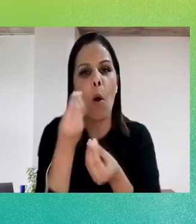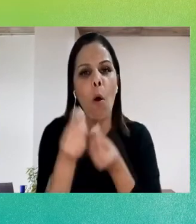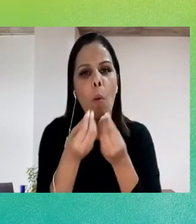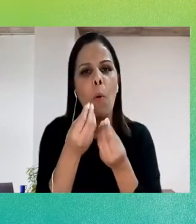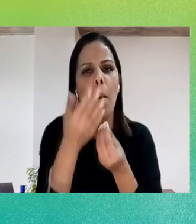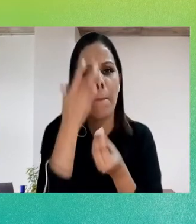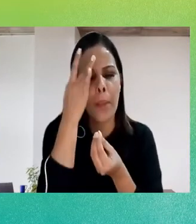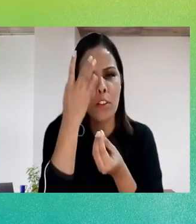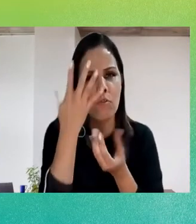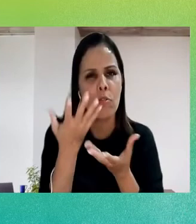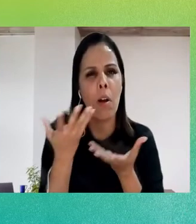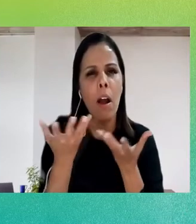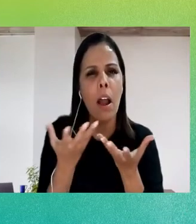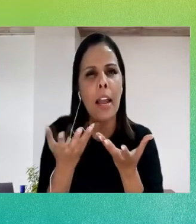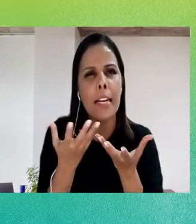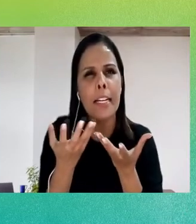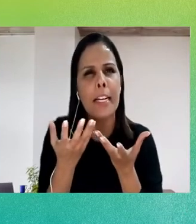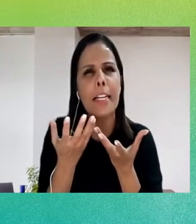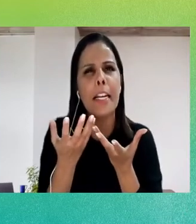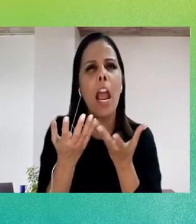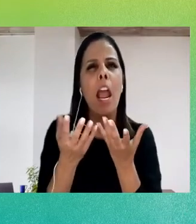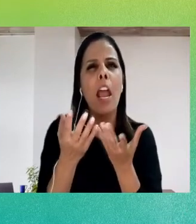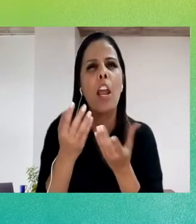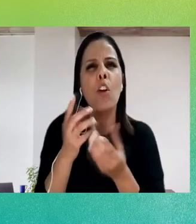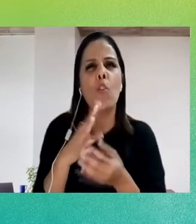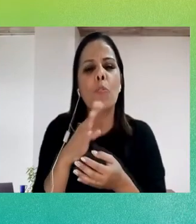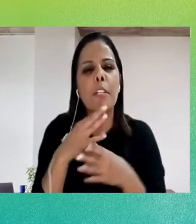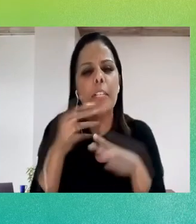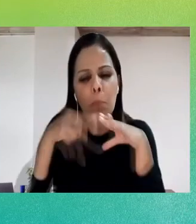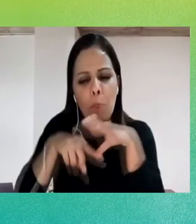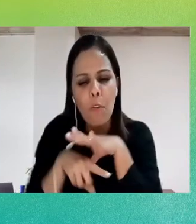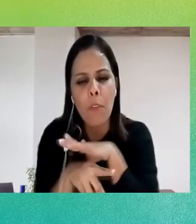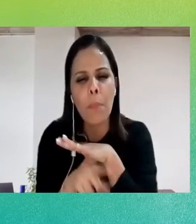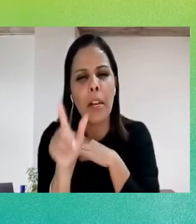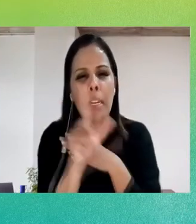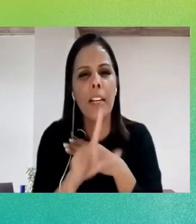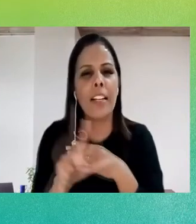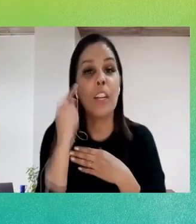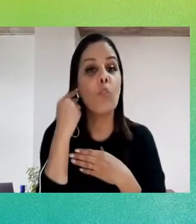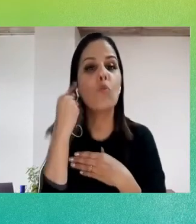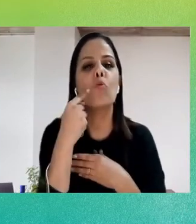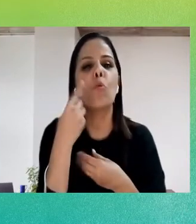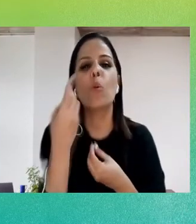nessas águas profundas da literatura surda?